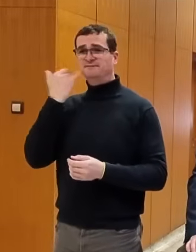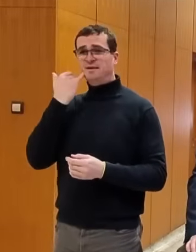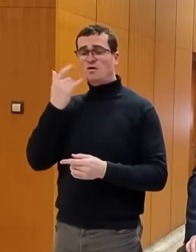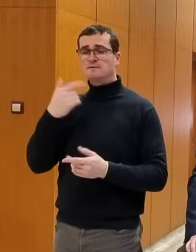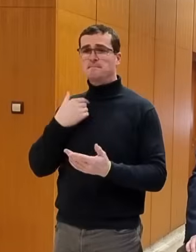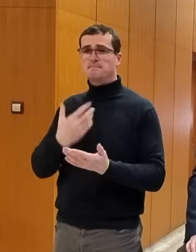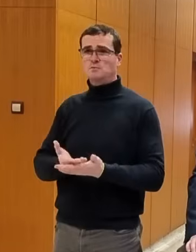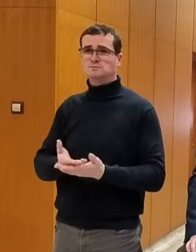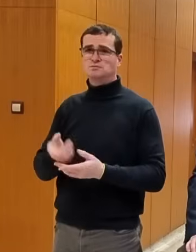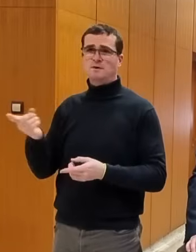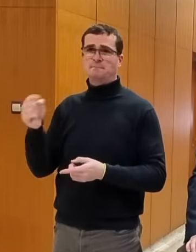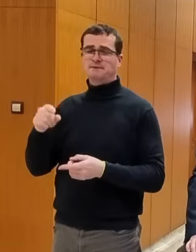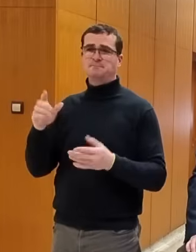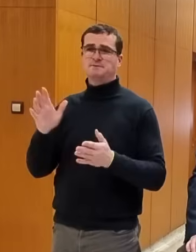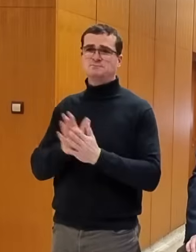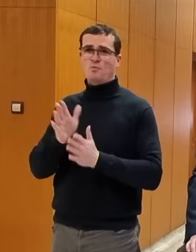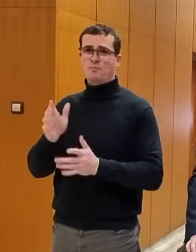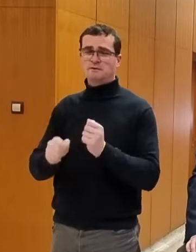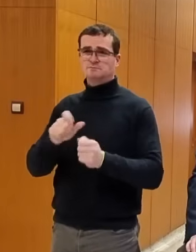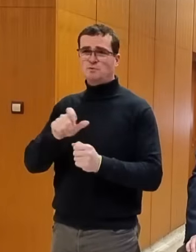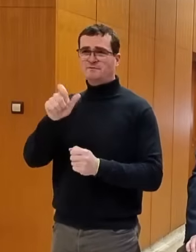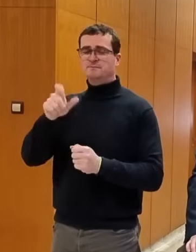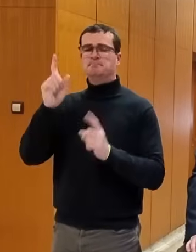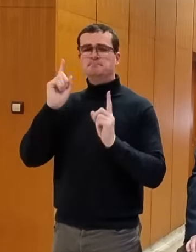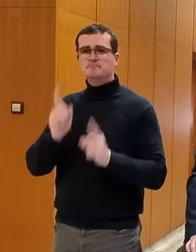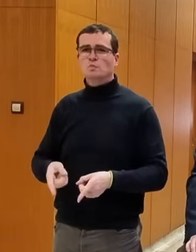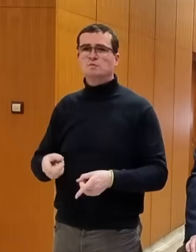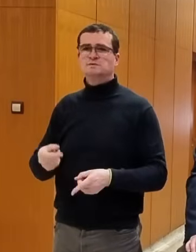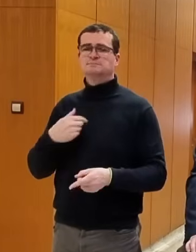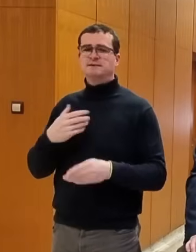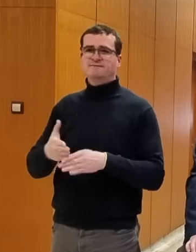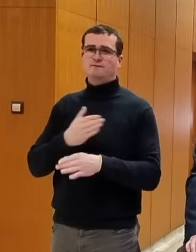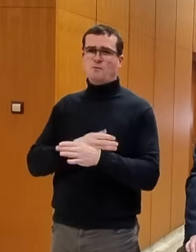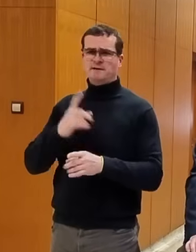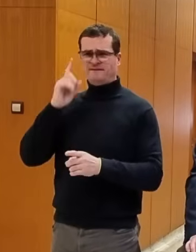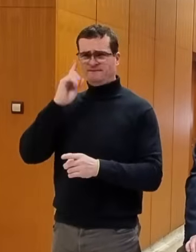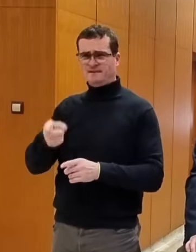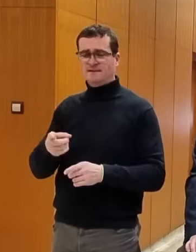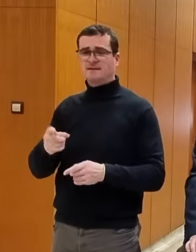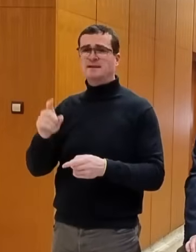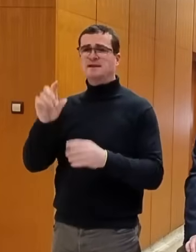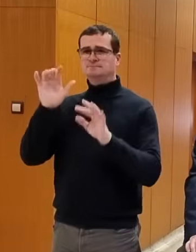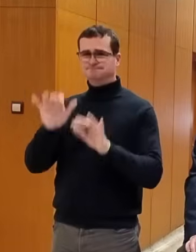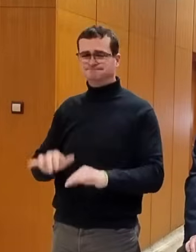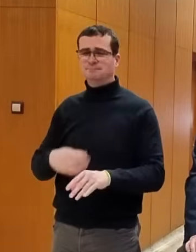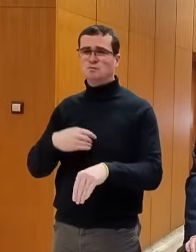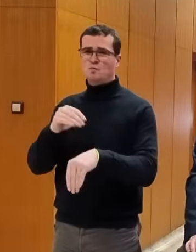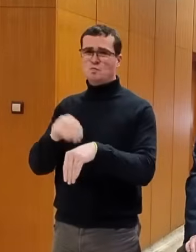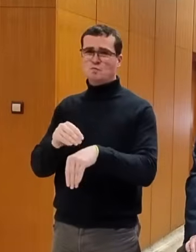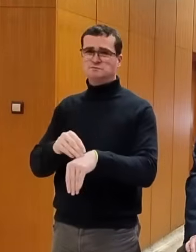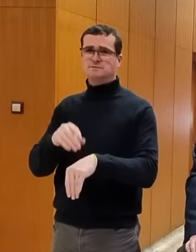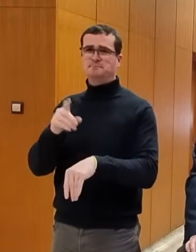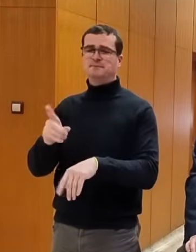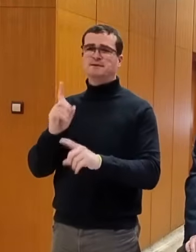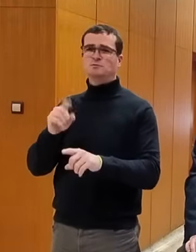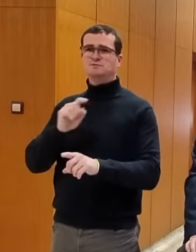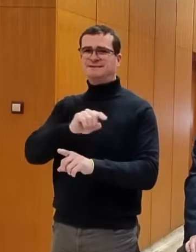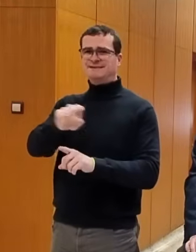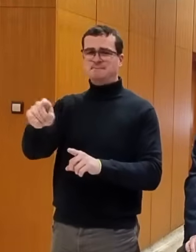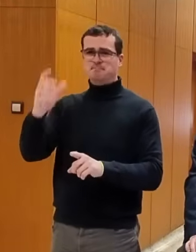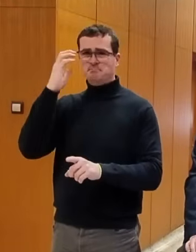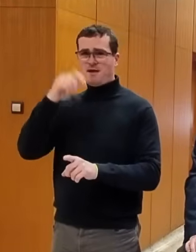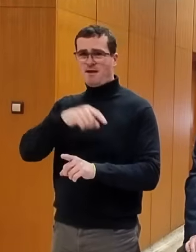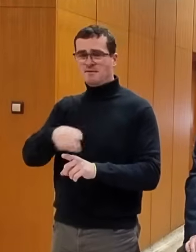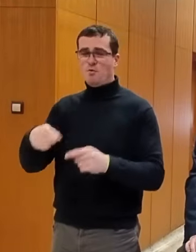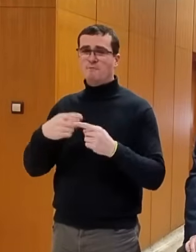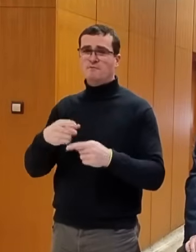ktoré sú poskytované týmto spolupracujúcim obvineným, musia byť dopredu známe, musia byť spísané, musia byť oznámené tým